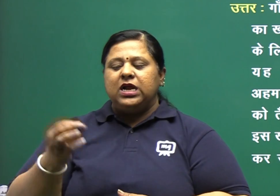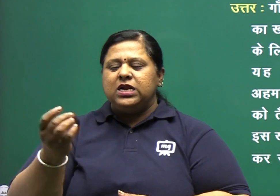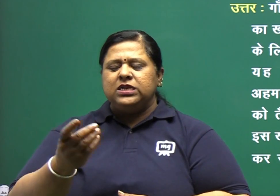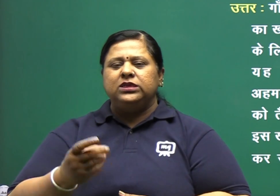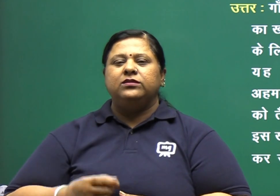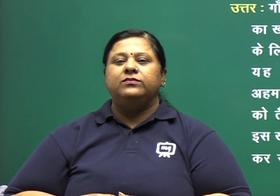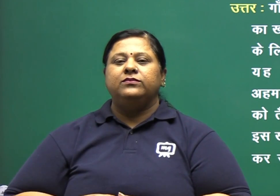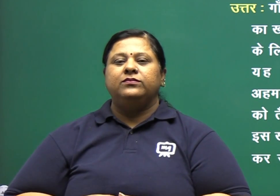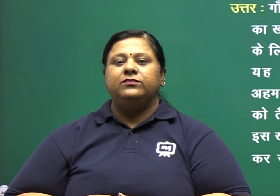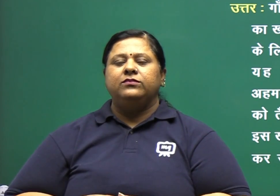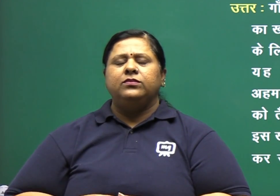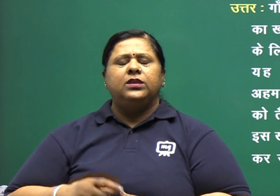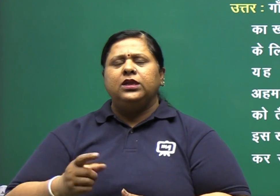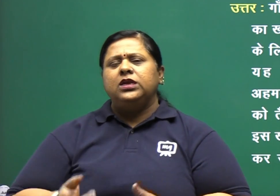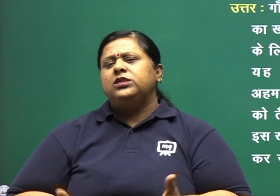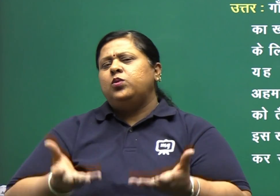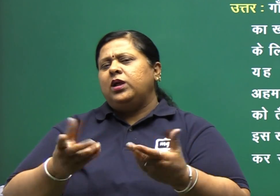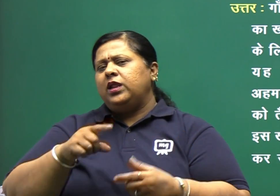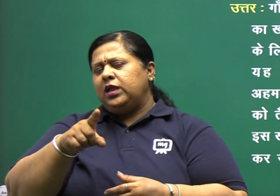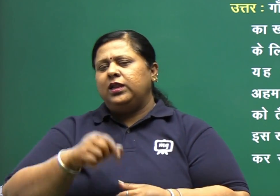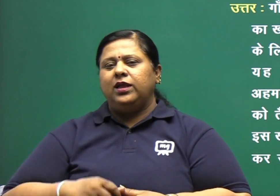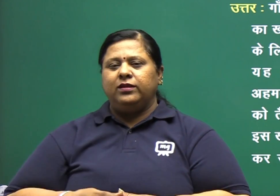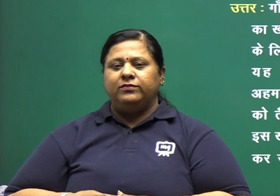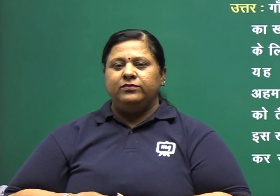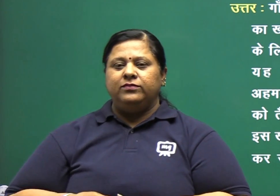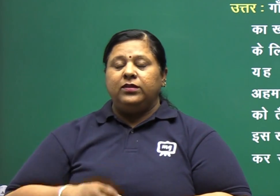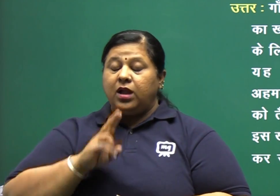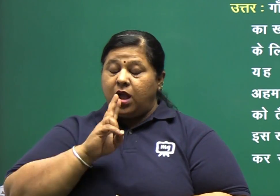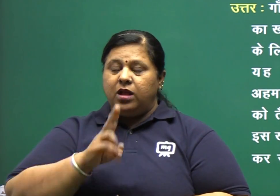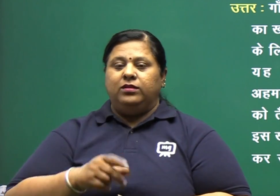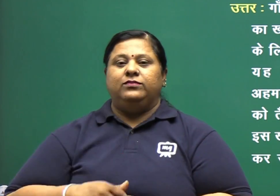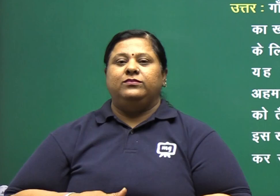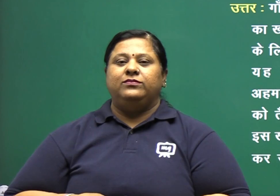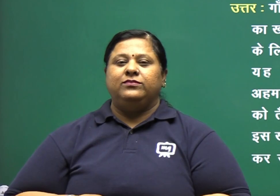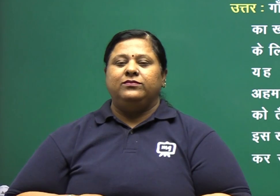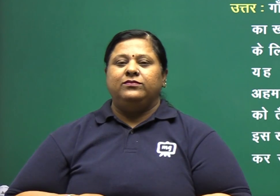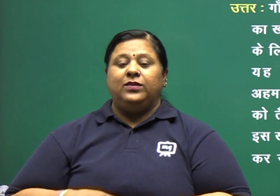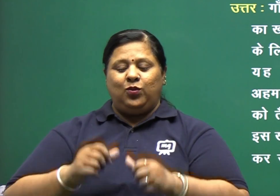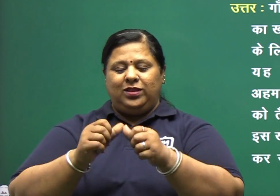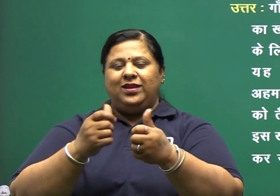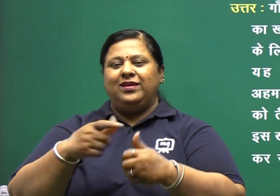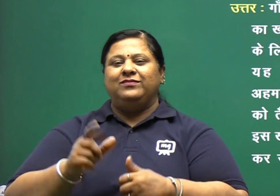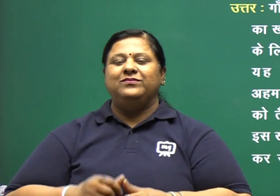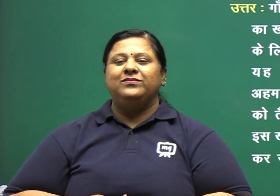खर्च किसे उठाने के लिए कहा? उत्तर है